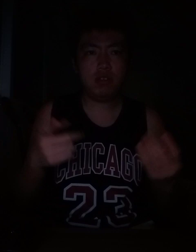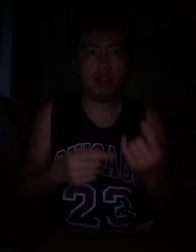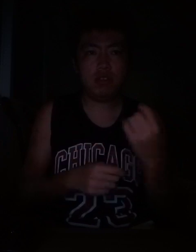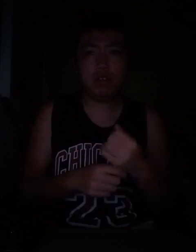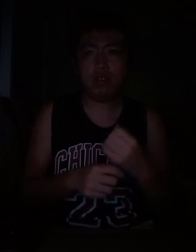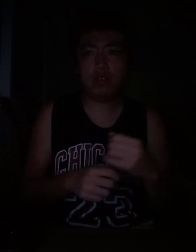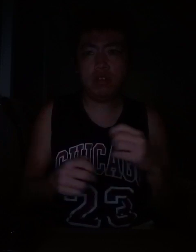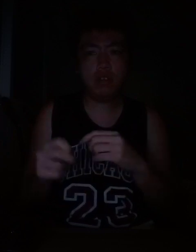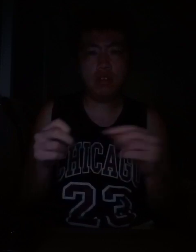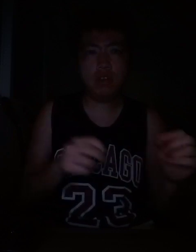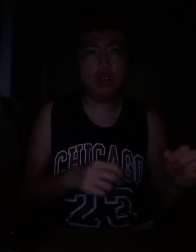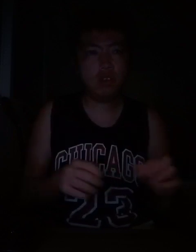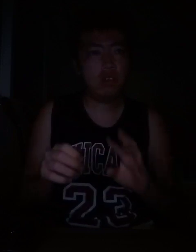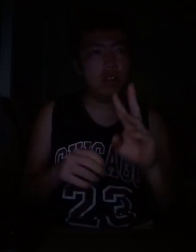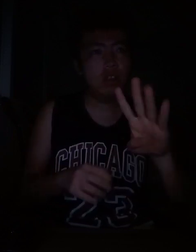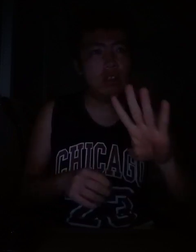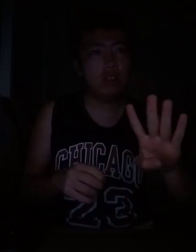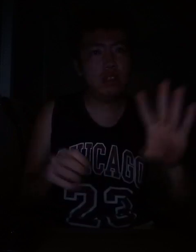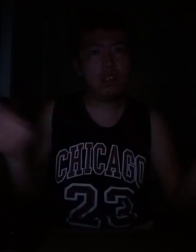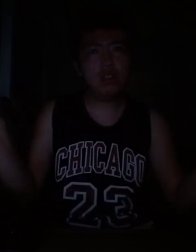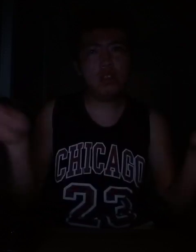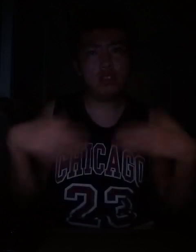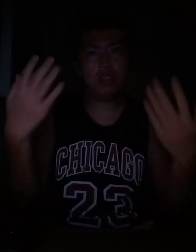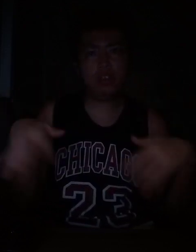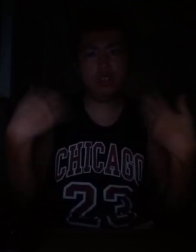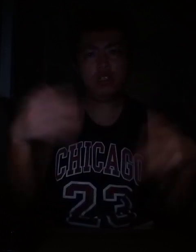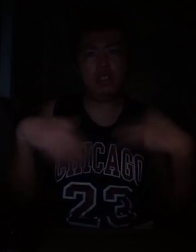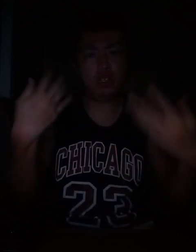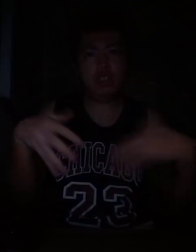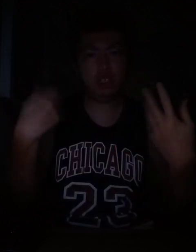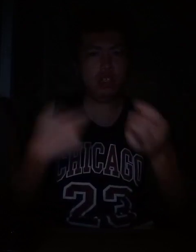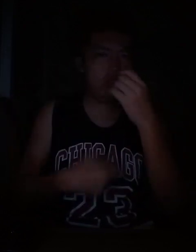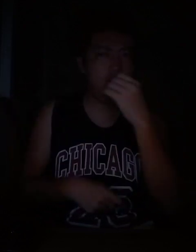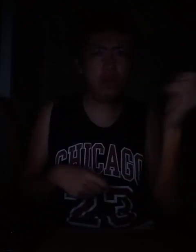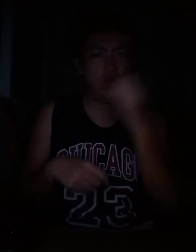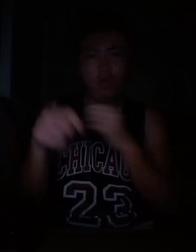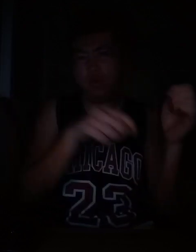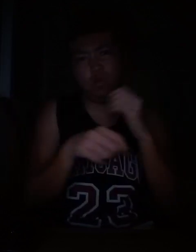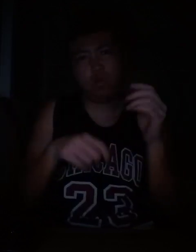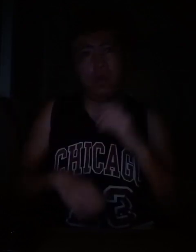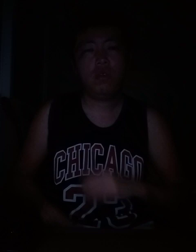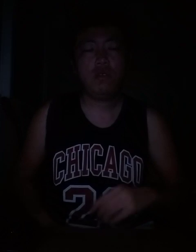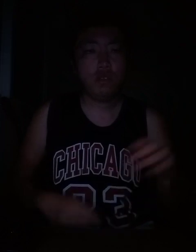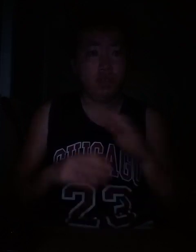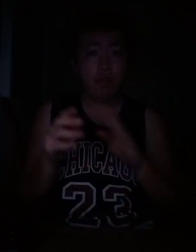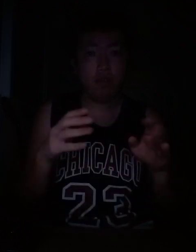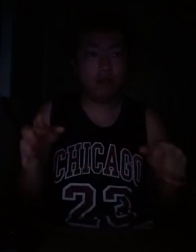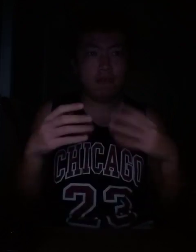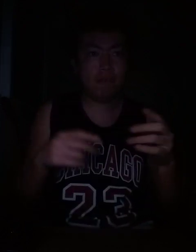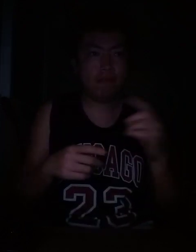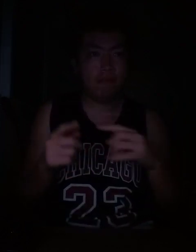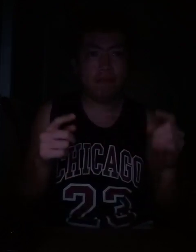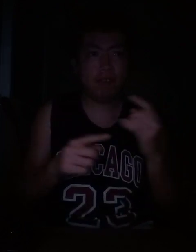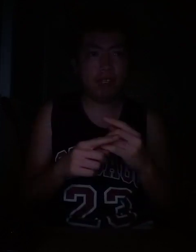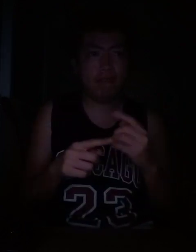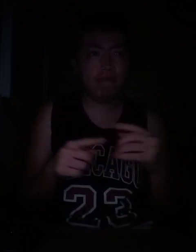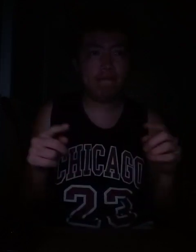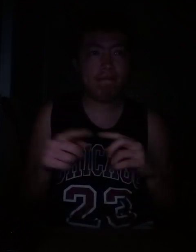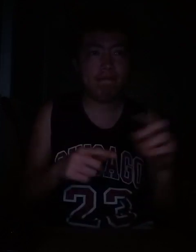불겠습니다. 해안가로는 초속 40m 안팎의 돌풍이 몰아치겠습니다. 해상에는 태풍특보가 내려진 가운데 물결이